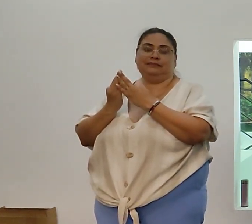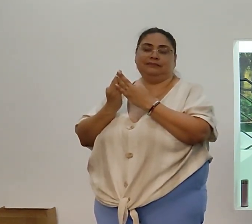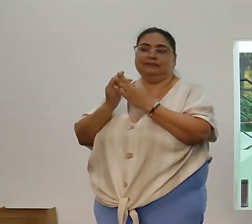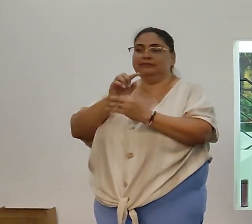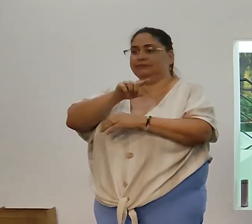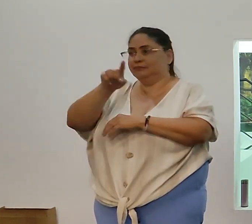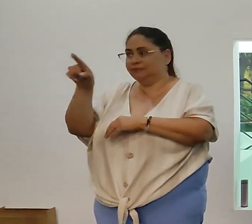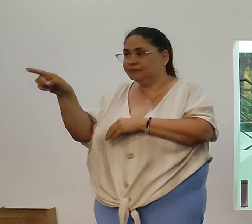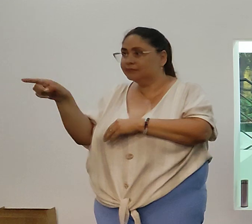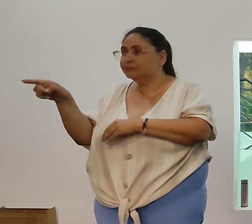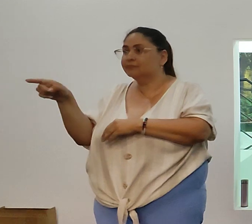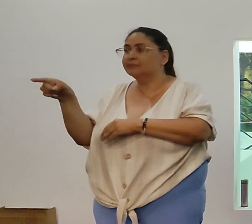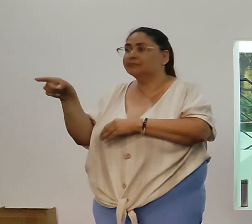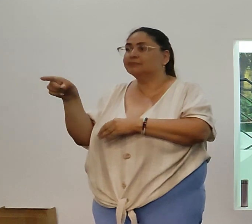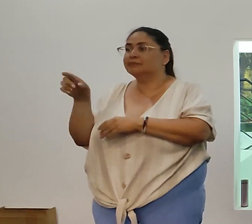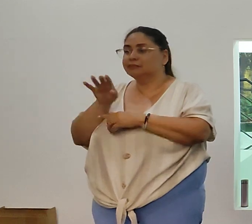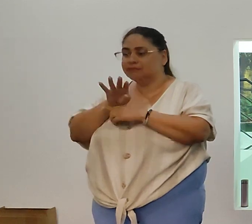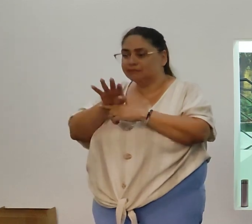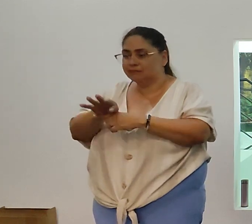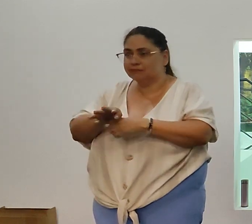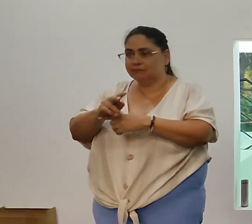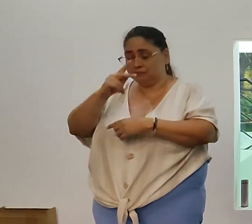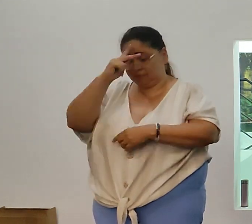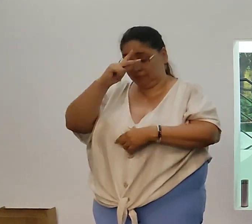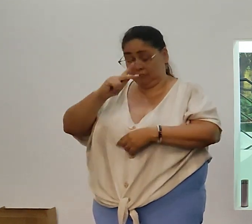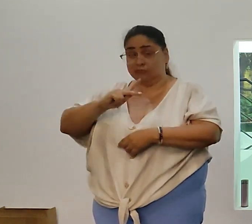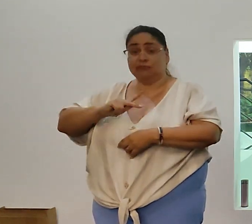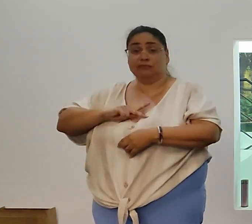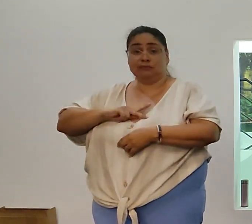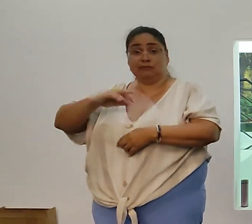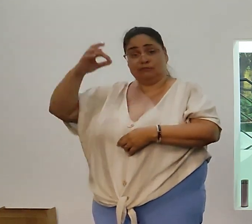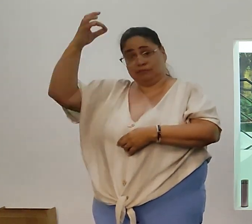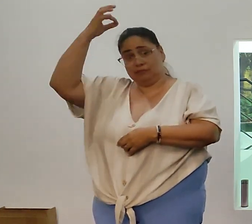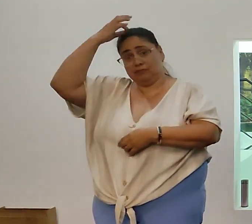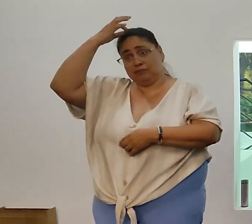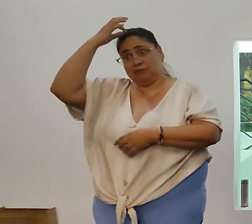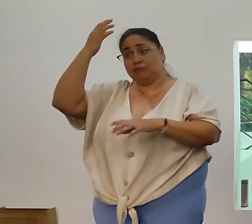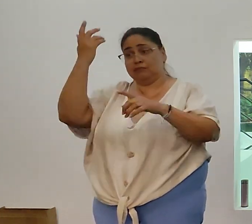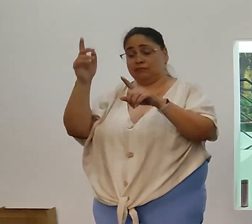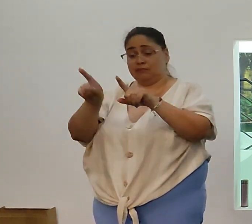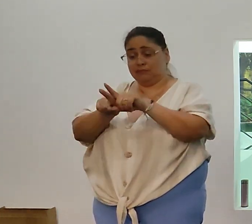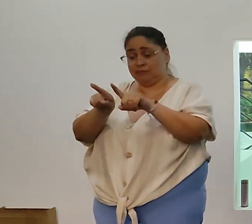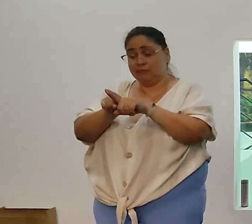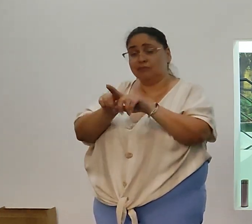Você tem investido na vida espiritual, primeiro sua e depois dos seus familiares?